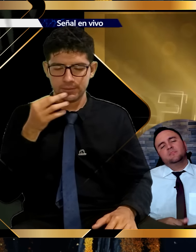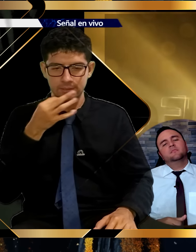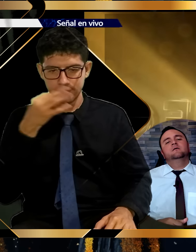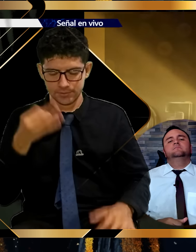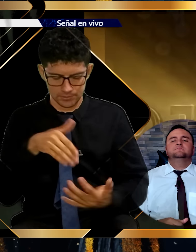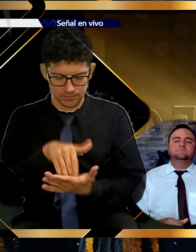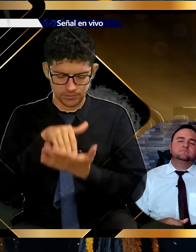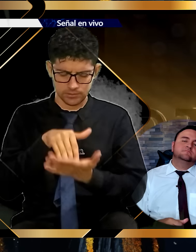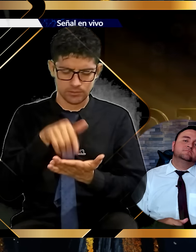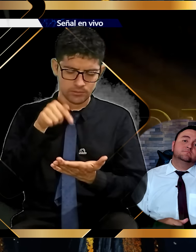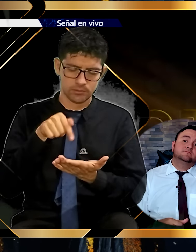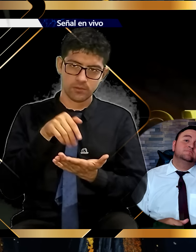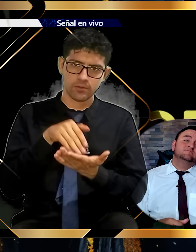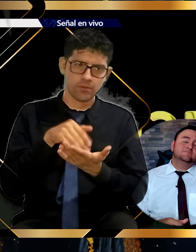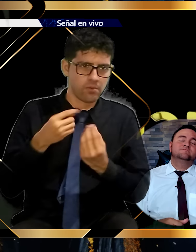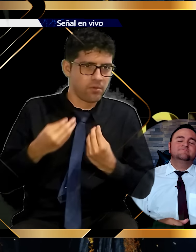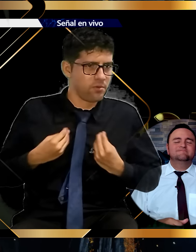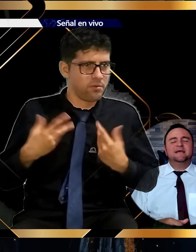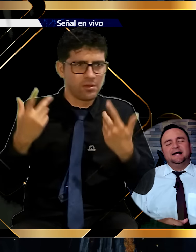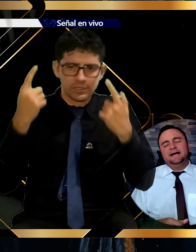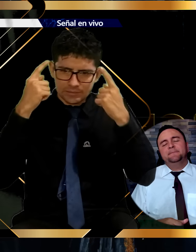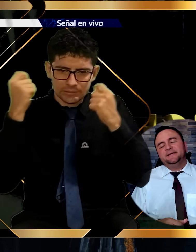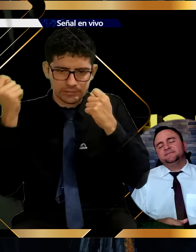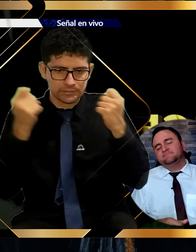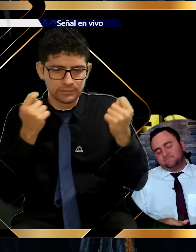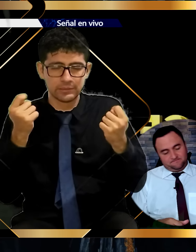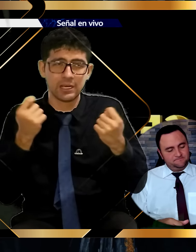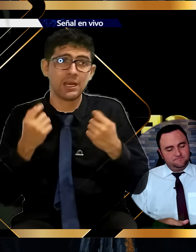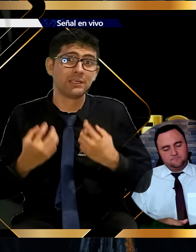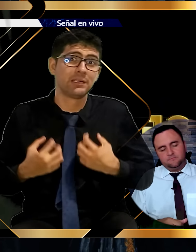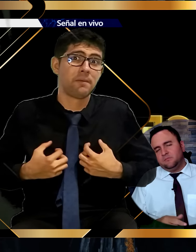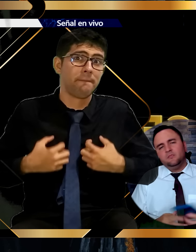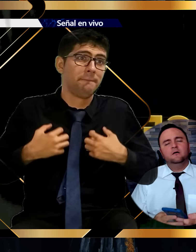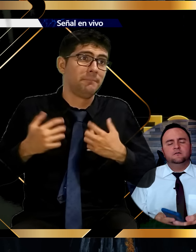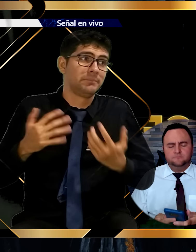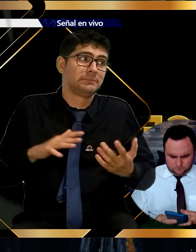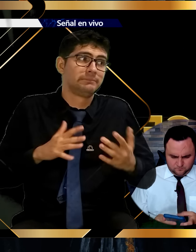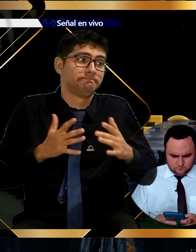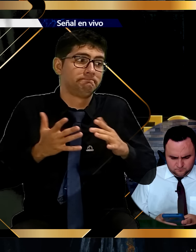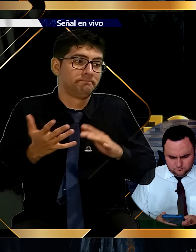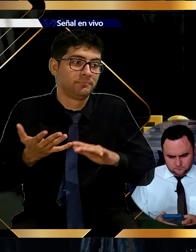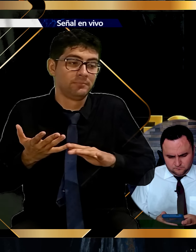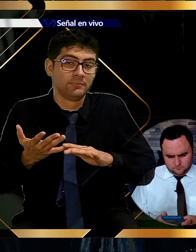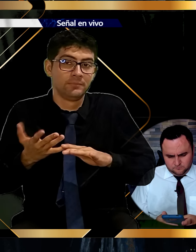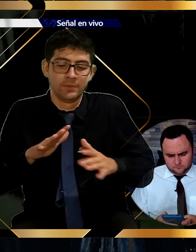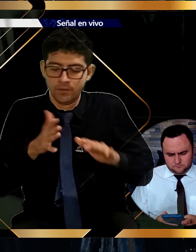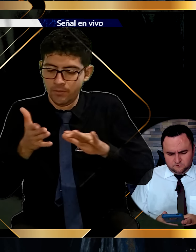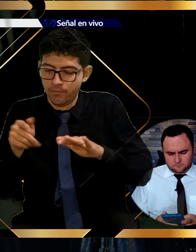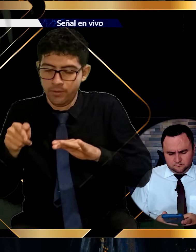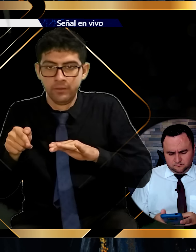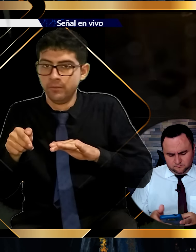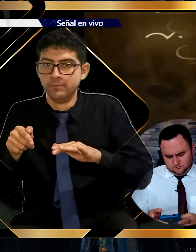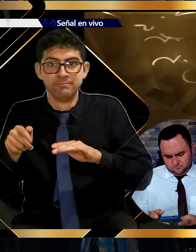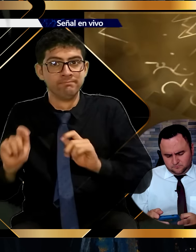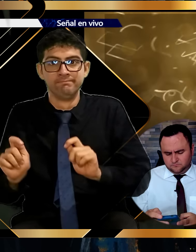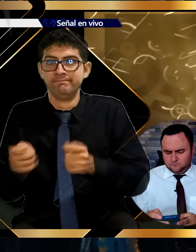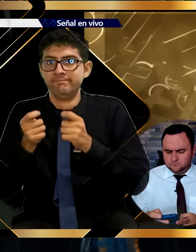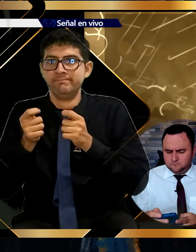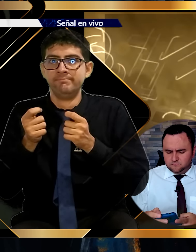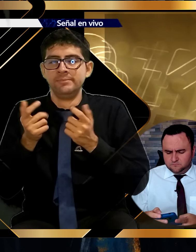¿Debo yo vivir en incertidumbre? Es que tengo miedo de morirme porque tengo temor de que cuando pase para allá no esté listo.